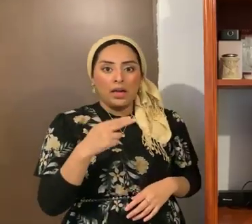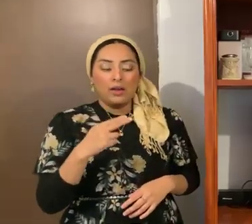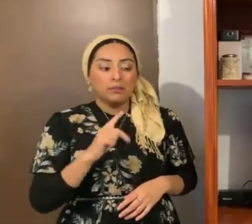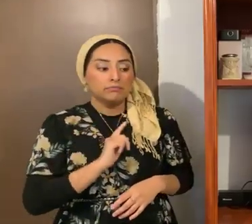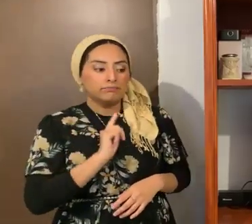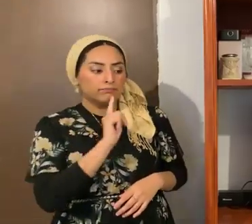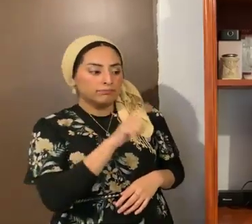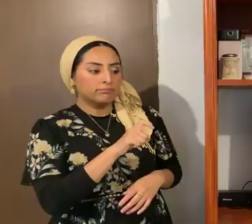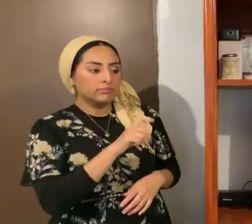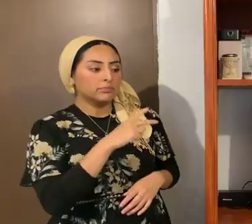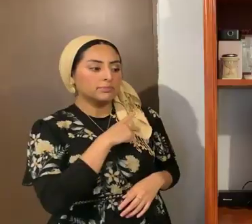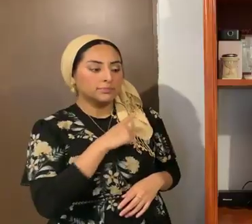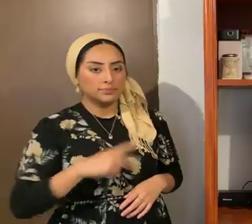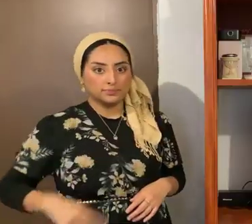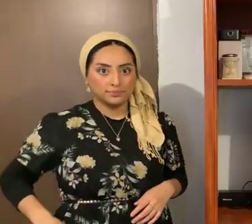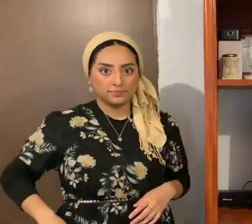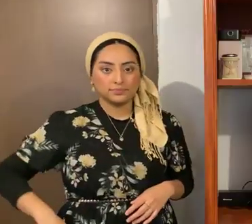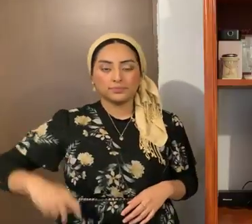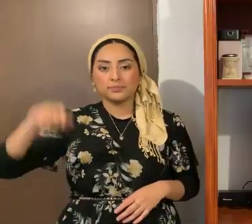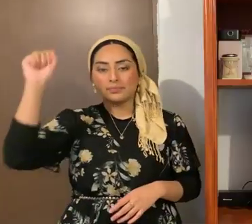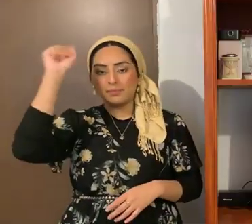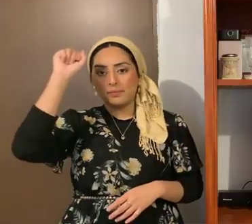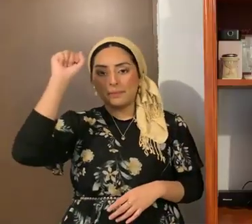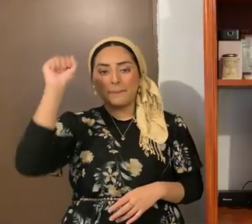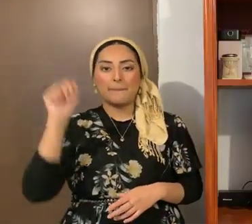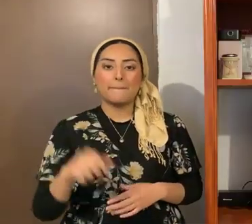piden rey a Samuel.